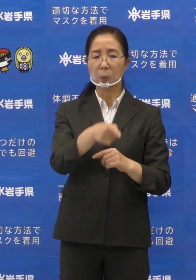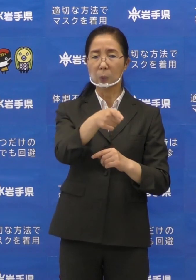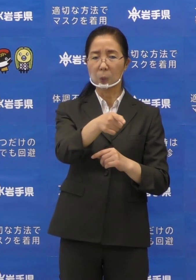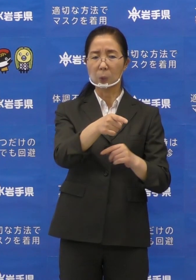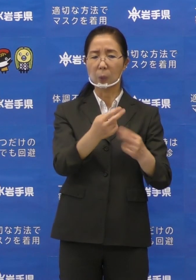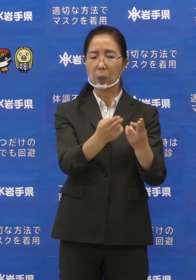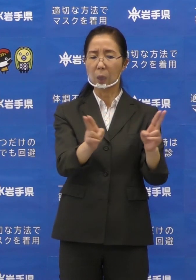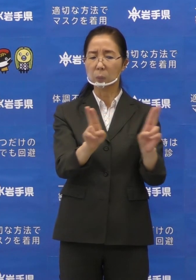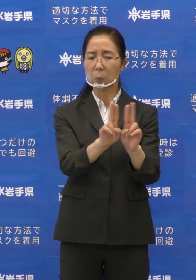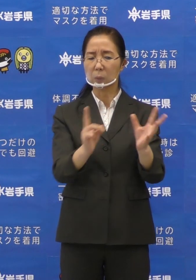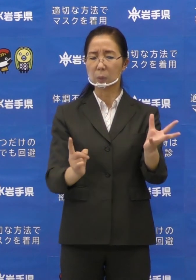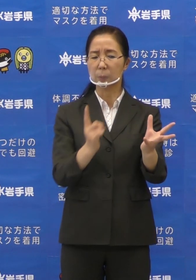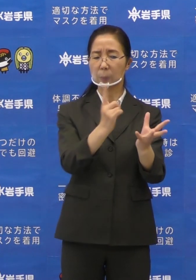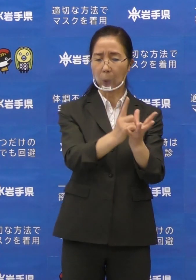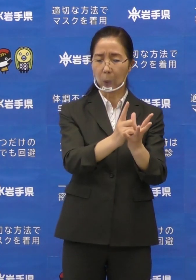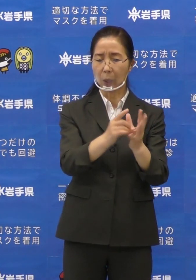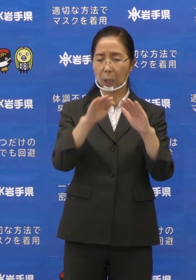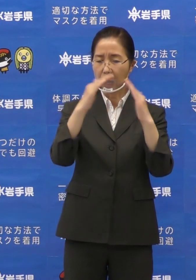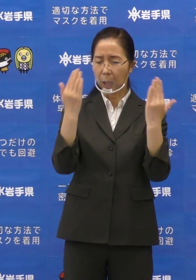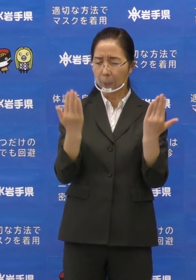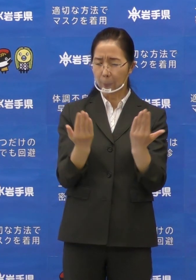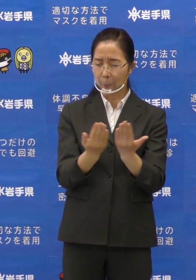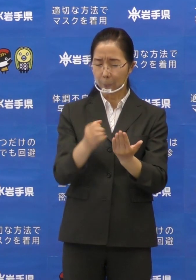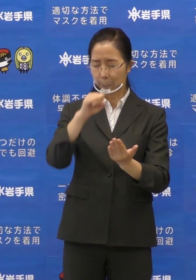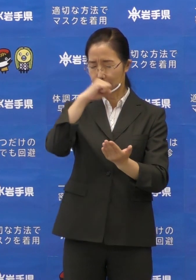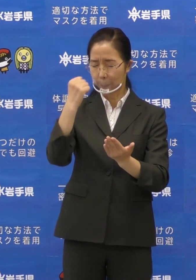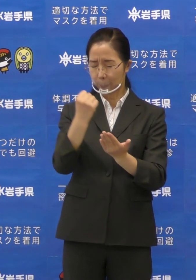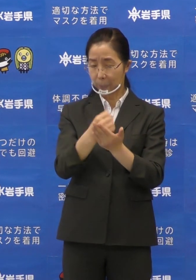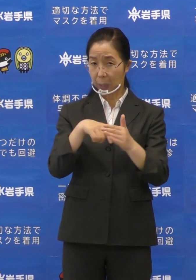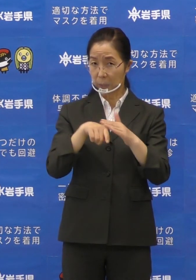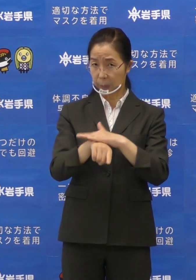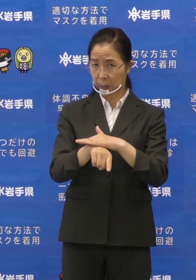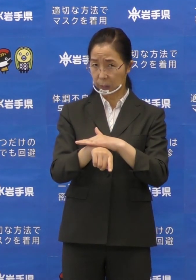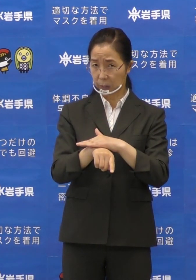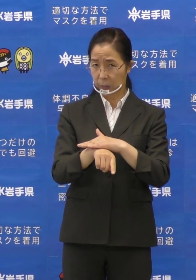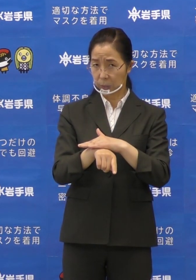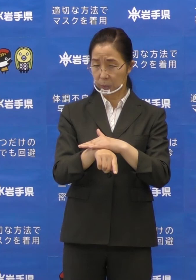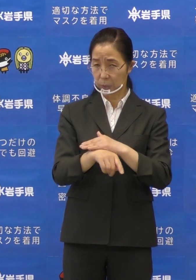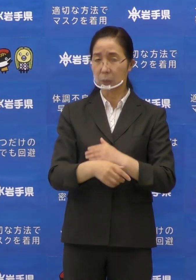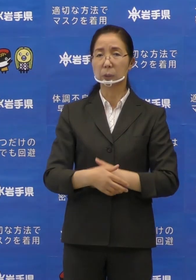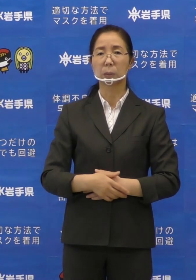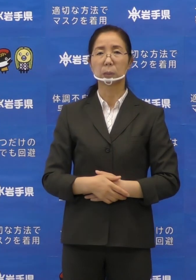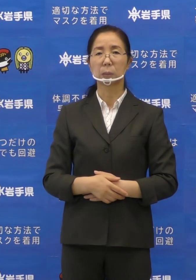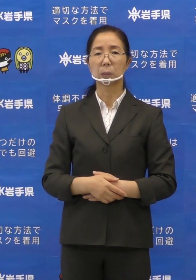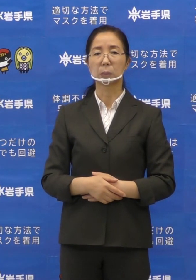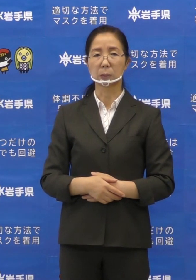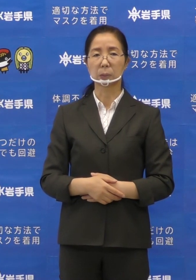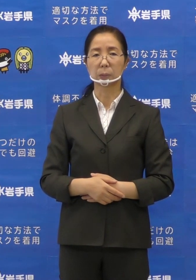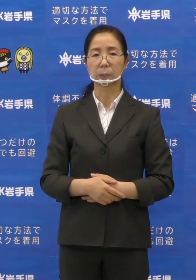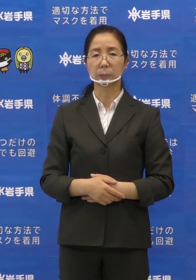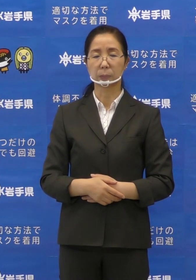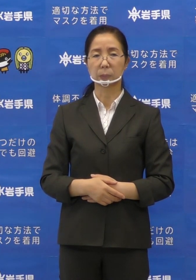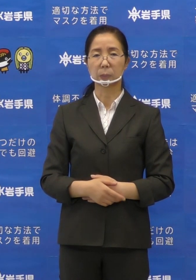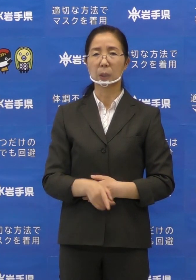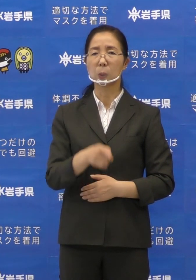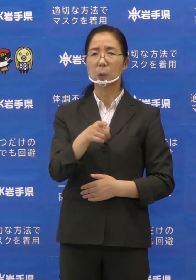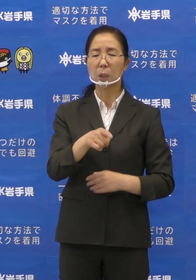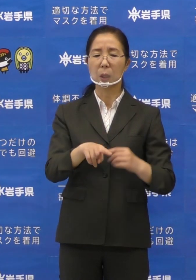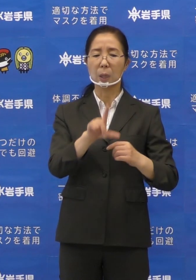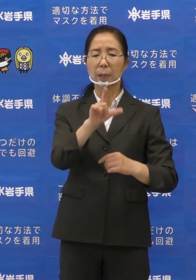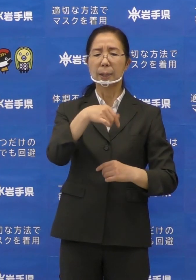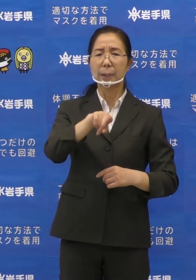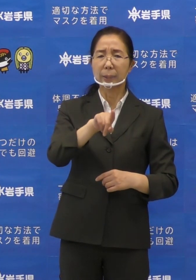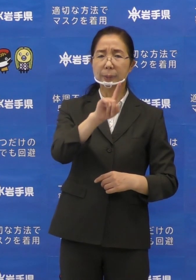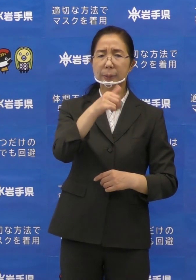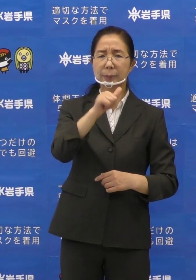迎えられる、まあ、知事も含めてハッピーエンドを迎えられるというようなことでしょうか。 まあ、むしろカイロ・レンが救われるところがハッピーエンドの重